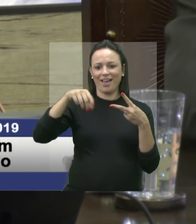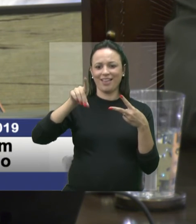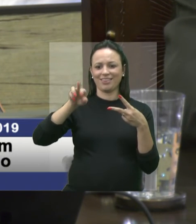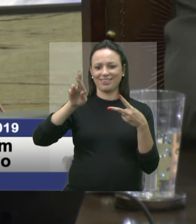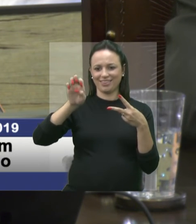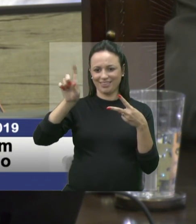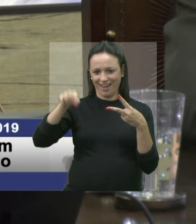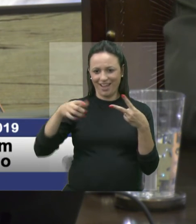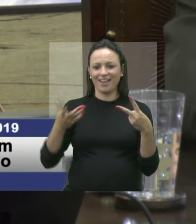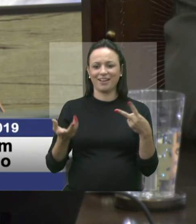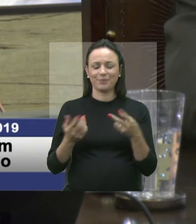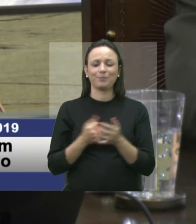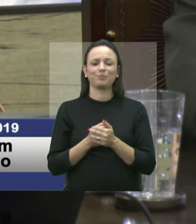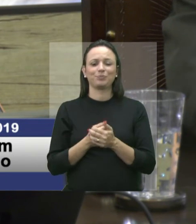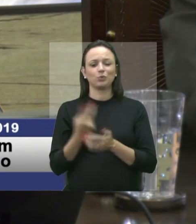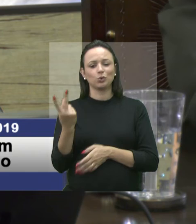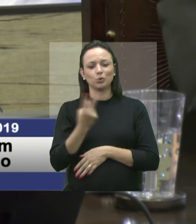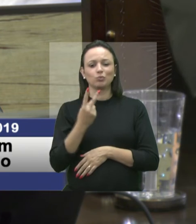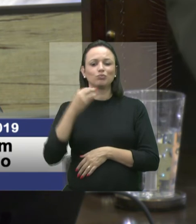essas experiências.